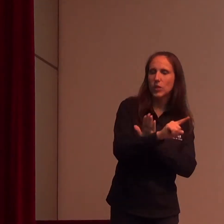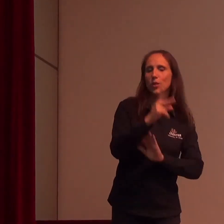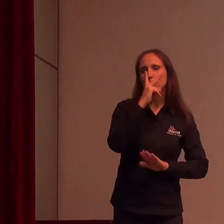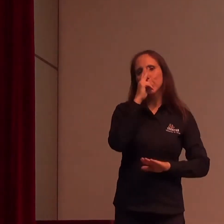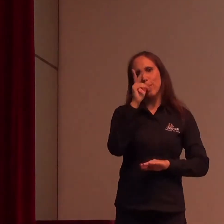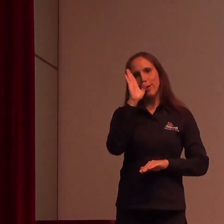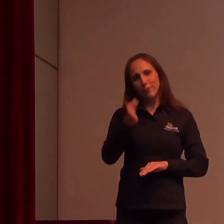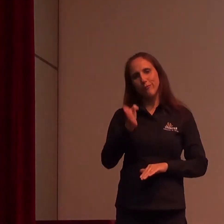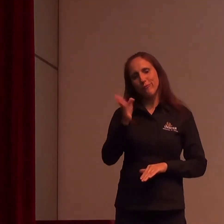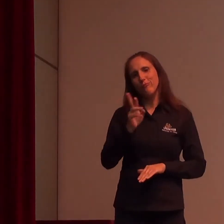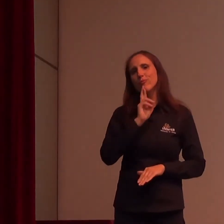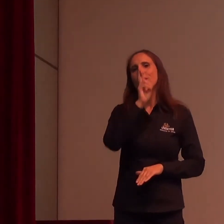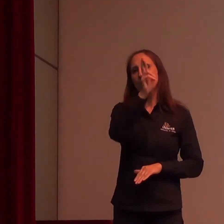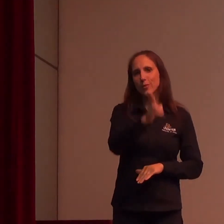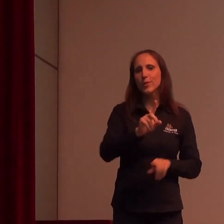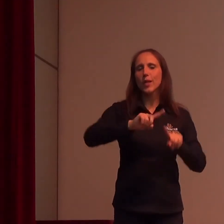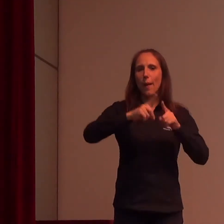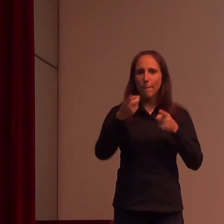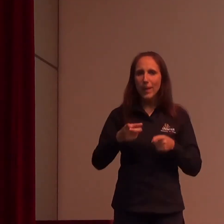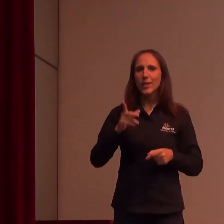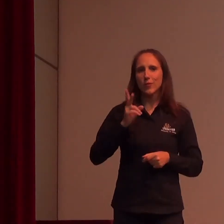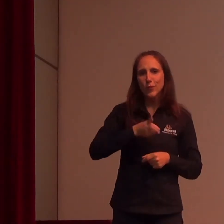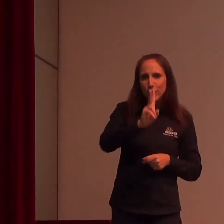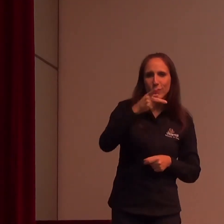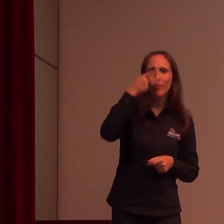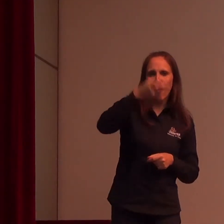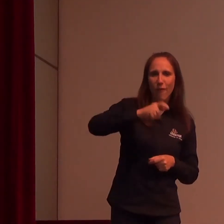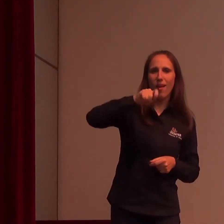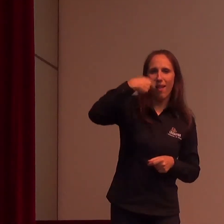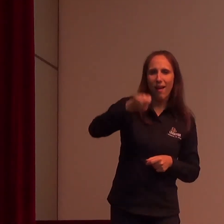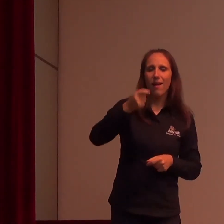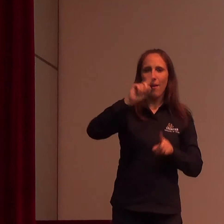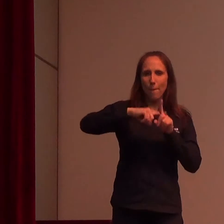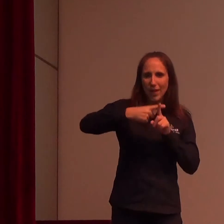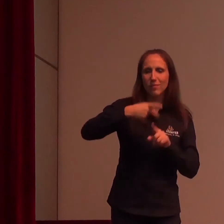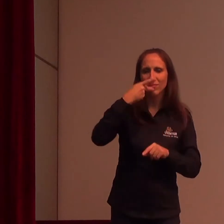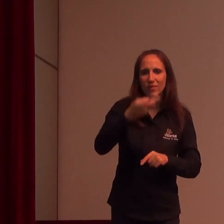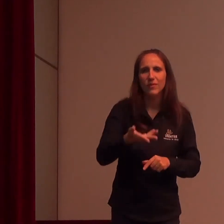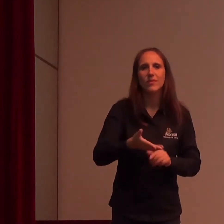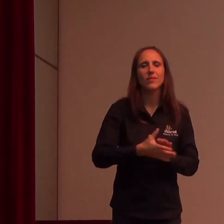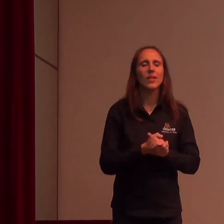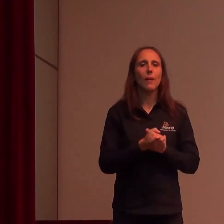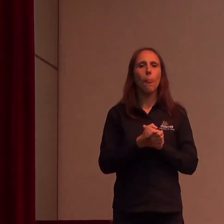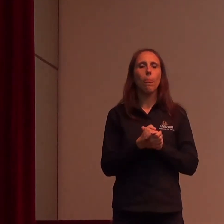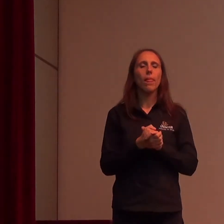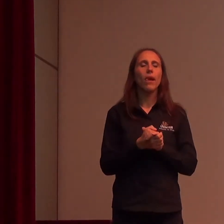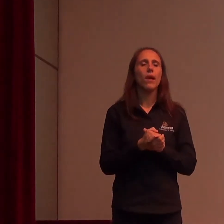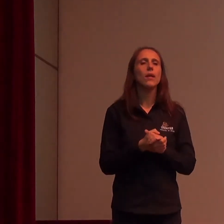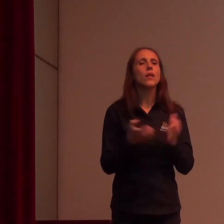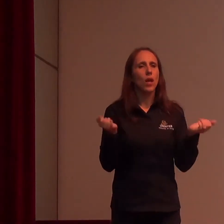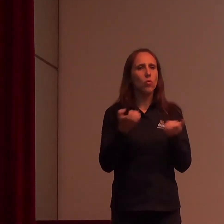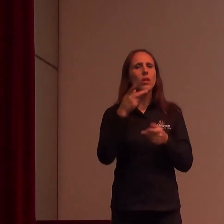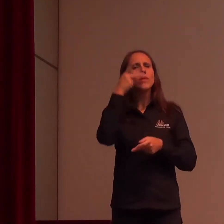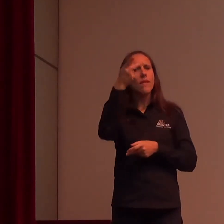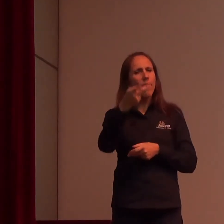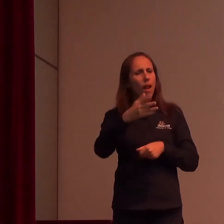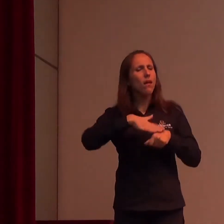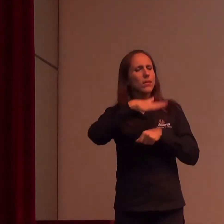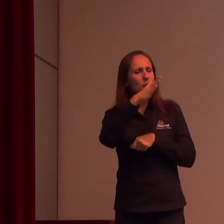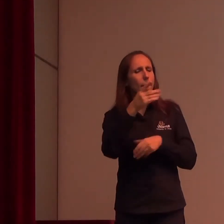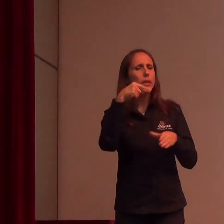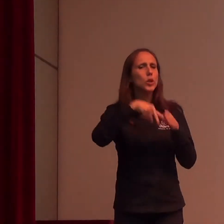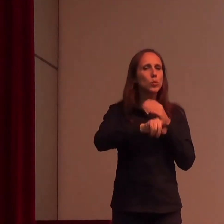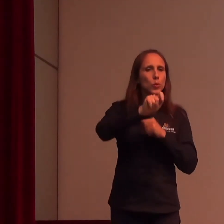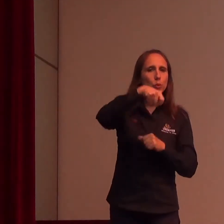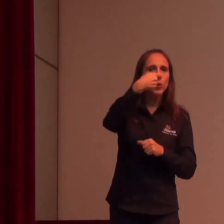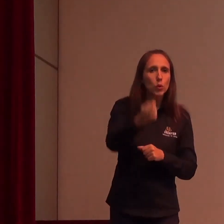respondeu, mas eu vou insistir nela. Depois que eu fizer o comentário, eu gostaria de que você trabalhasse um pouco melhor, que é essa relação